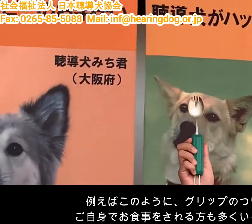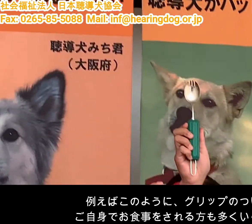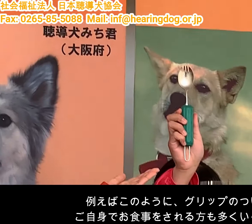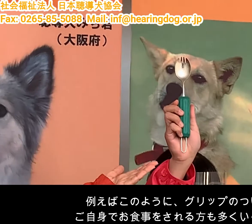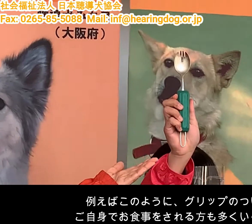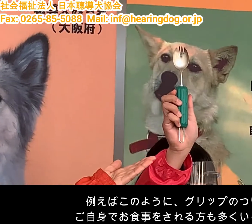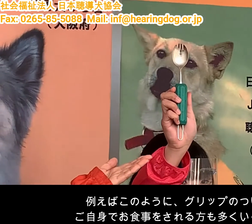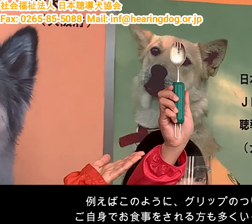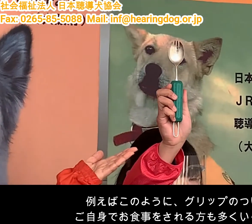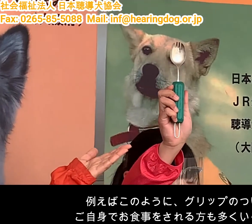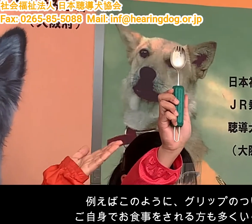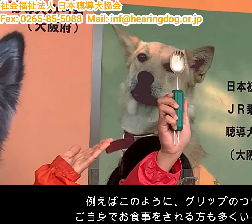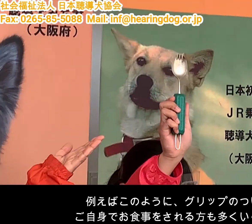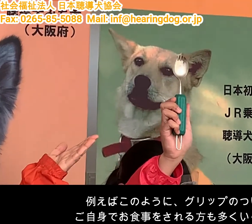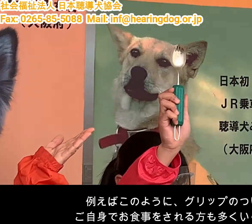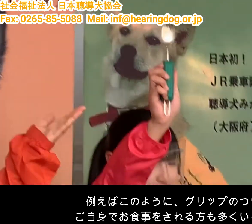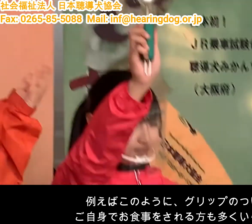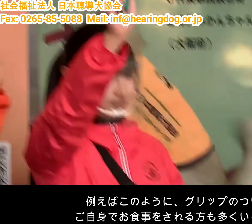食事をされる方も多くいらっしゃいます。